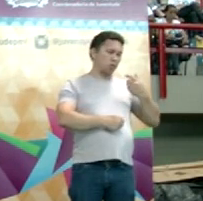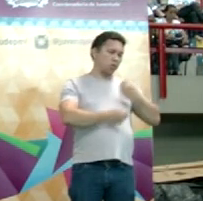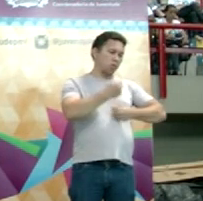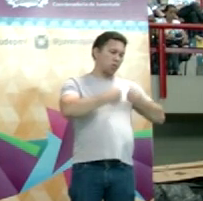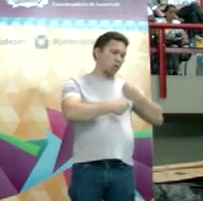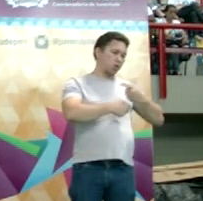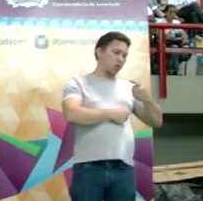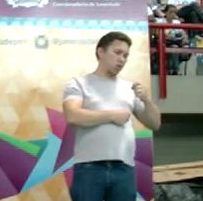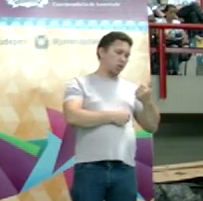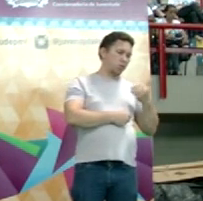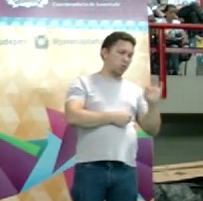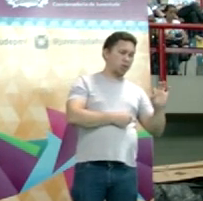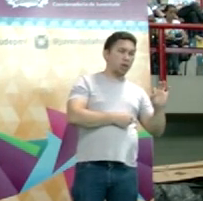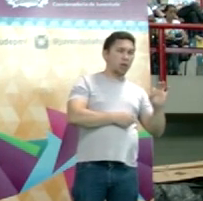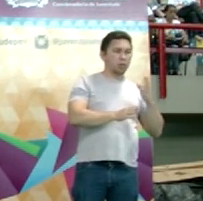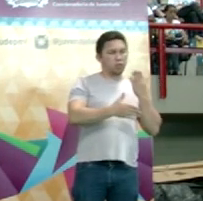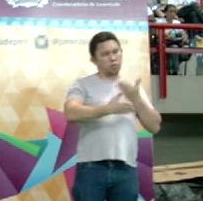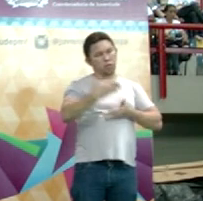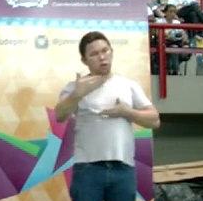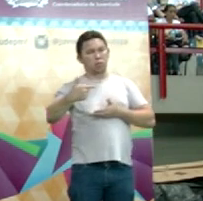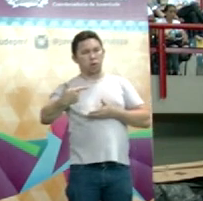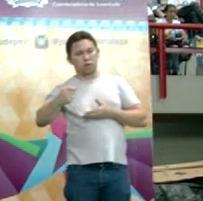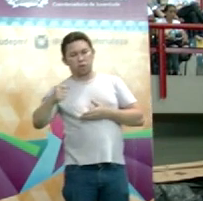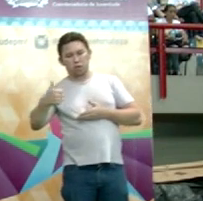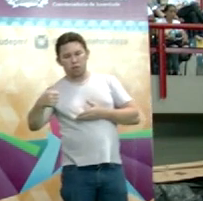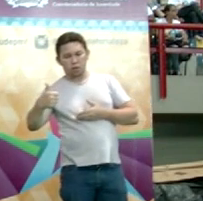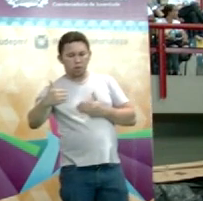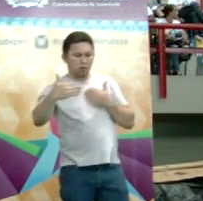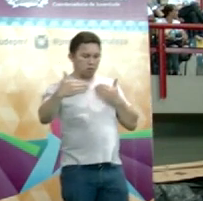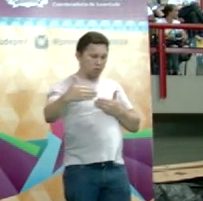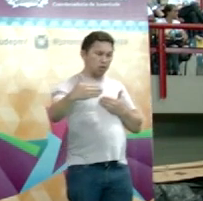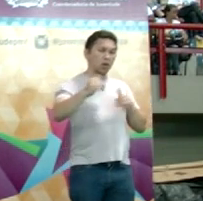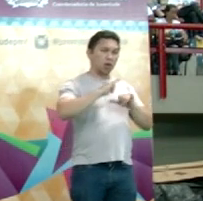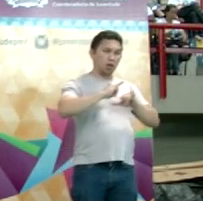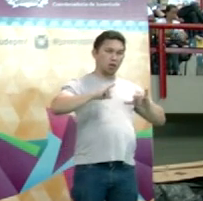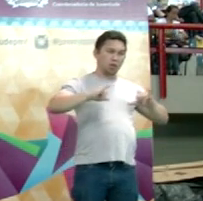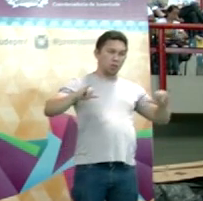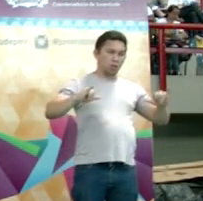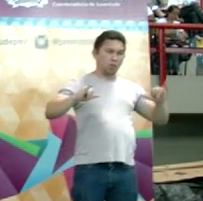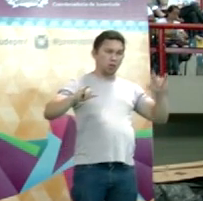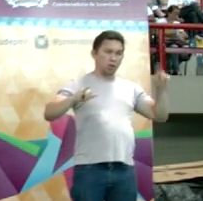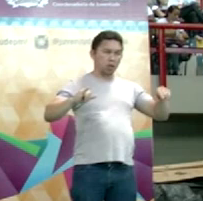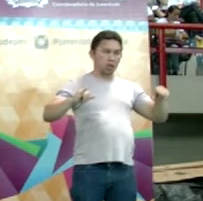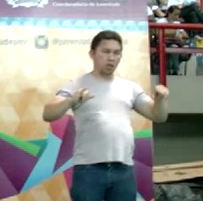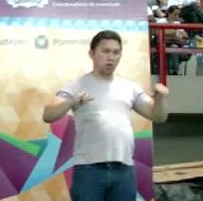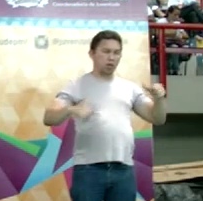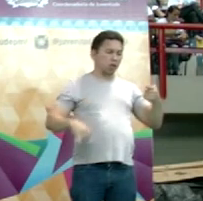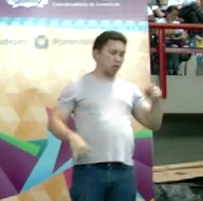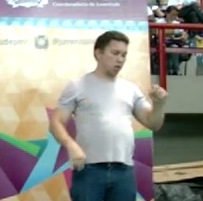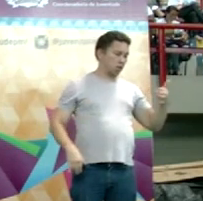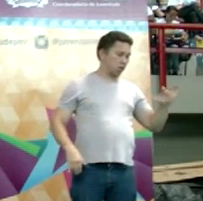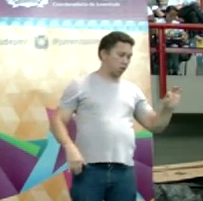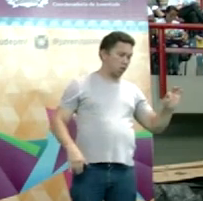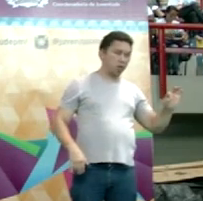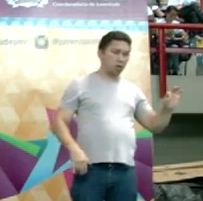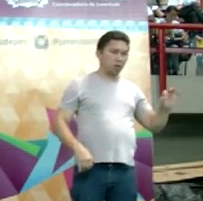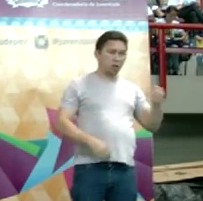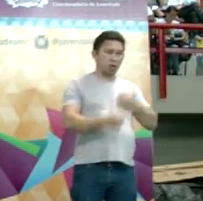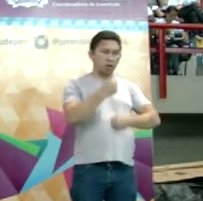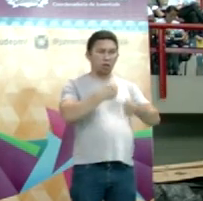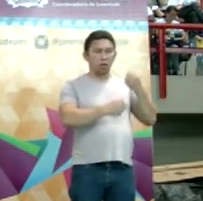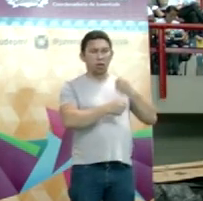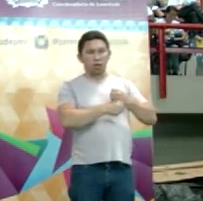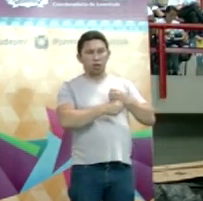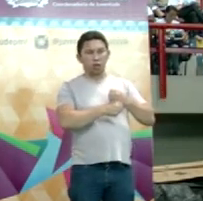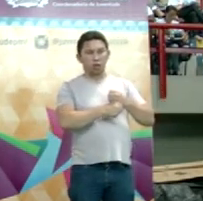a 2010, né? Só que essa notícia é de 2010. Então o ano passado passa a ser